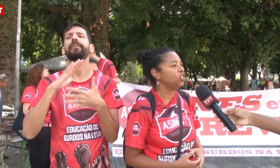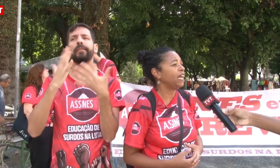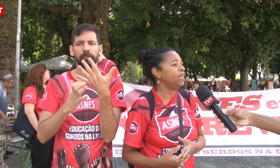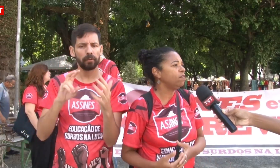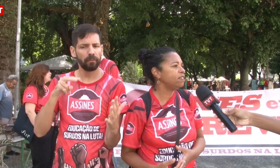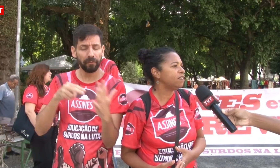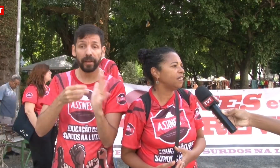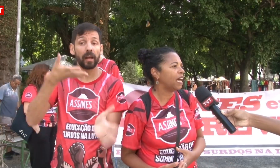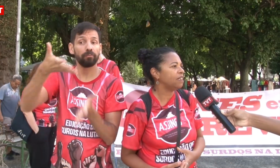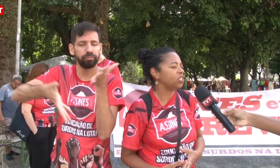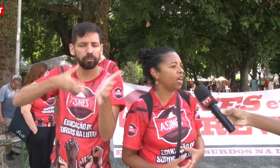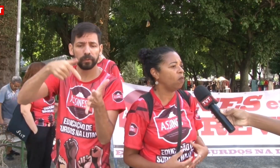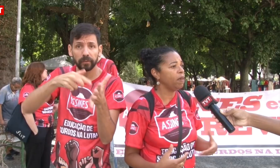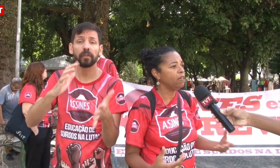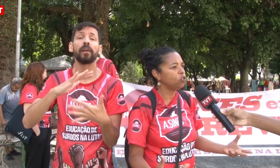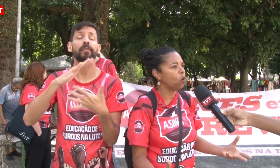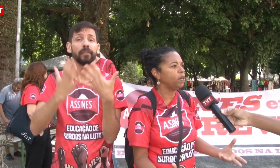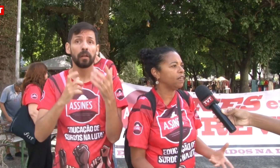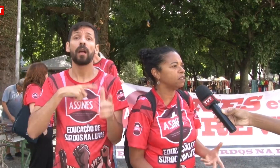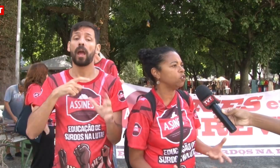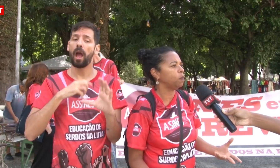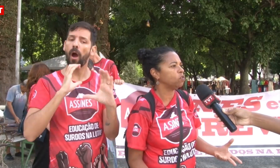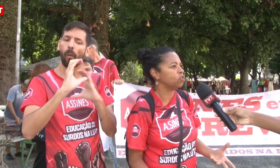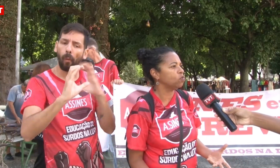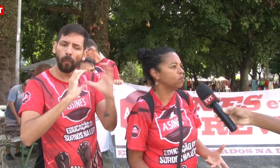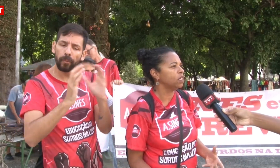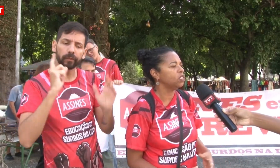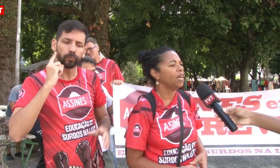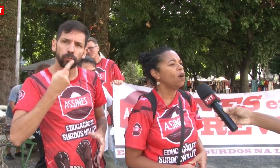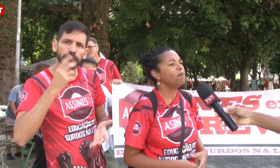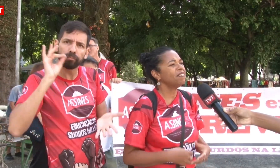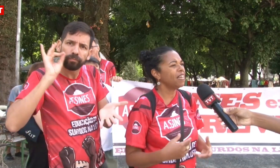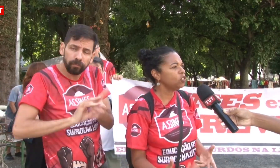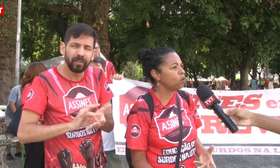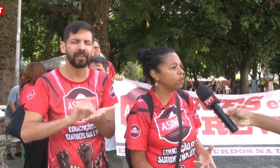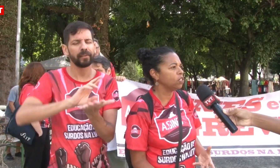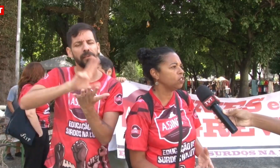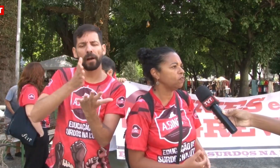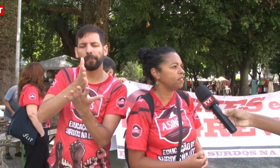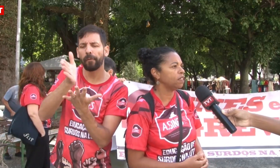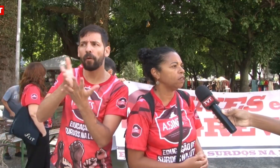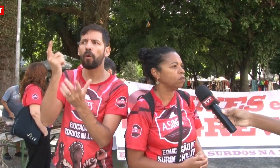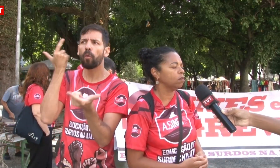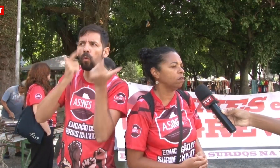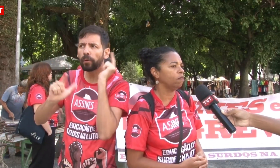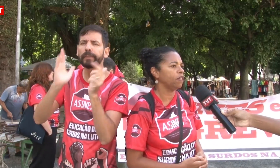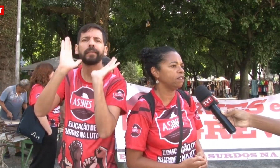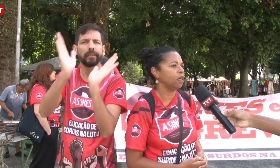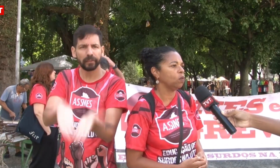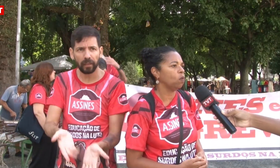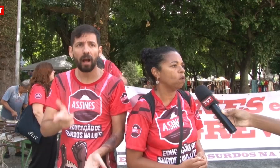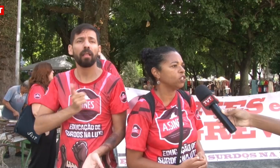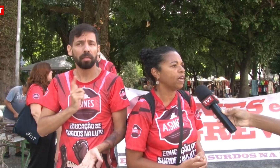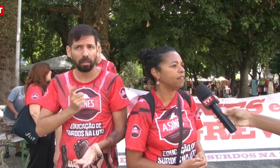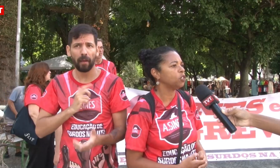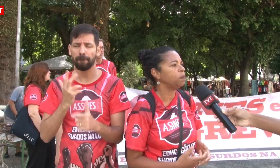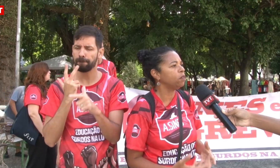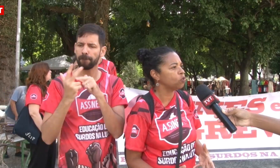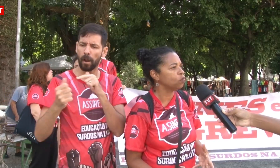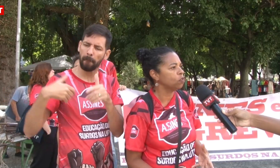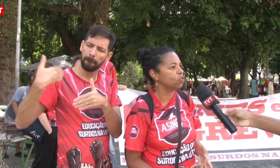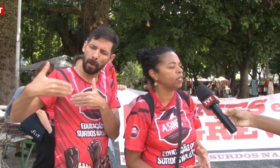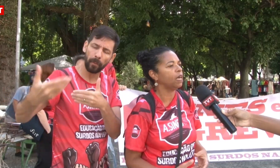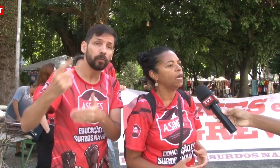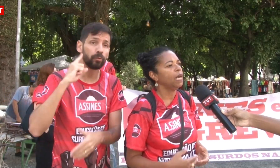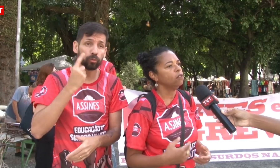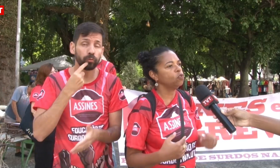reconhecimento de que a língua de sinais é um meio de comunicação de pessoas surdas. Uma série de conquistas vem sendo conquistadas